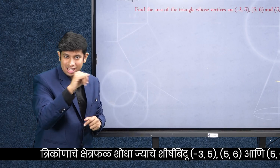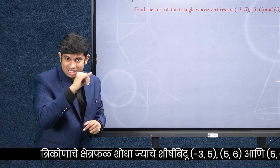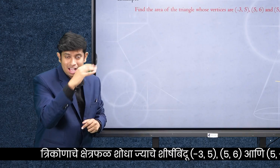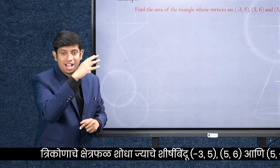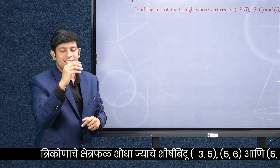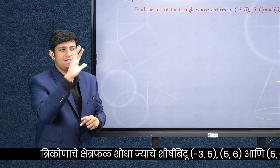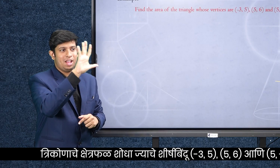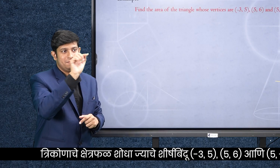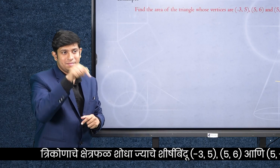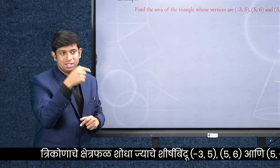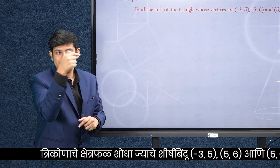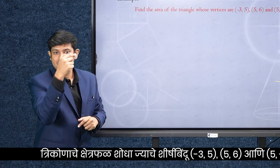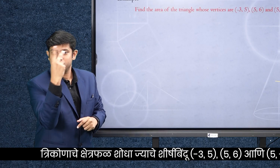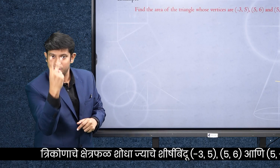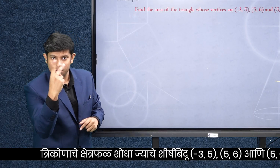आणि 5, 2 आहेत.